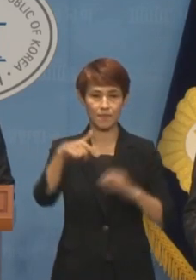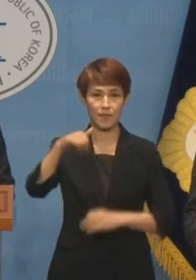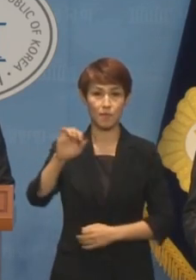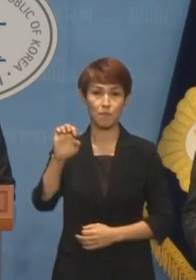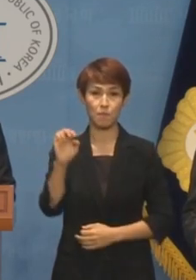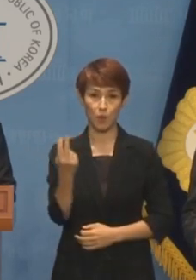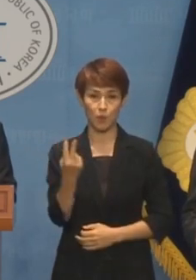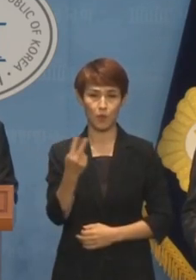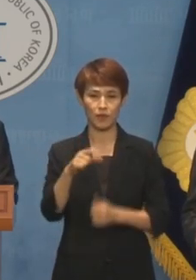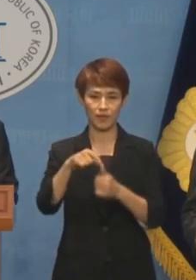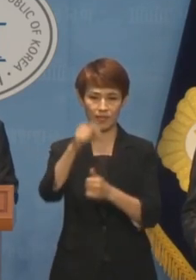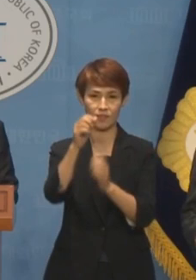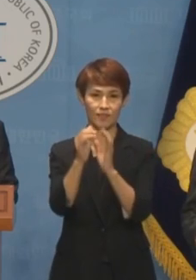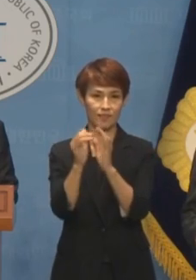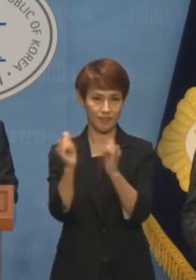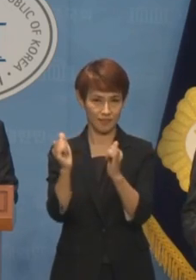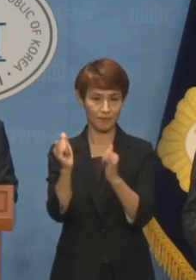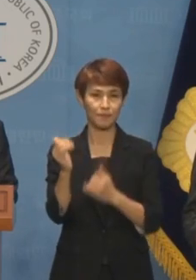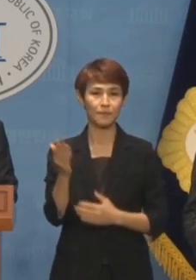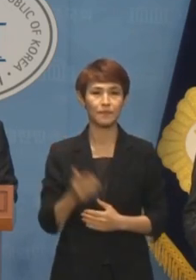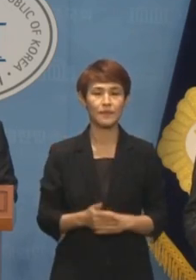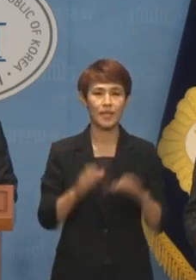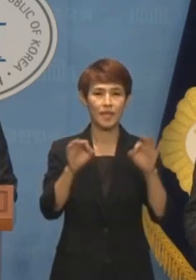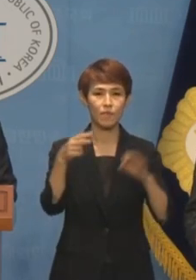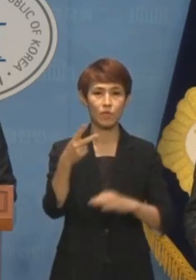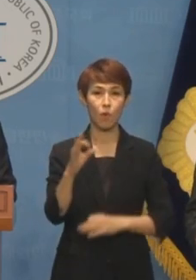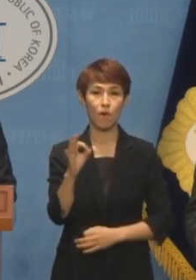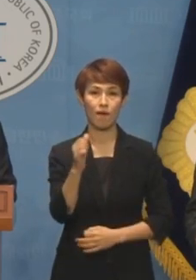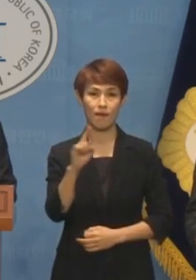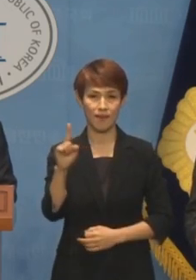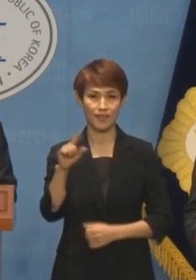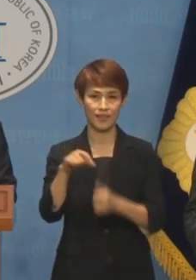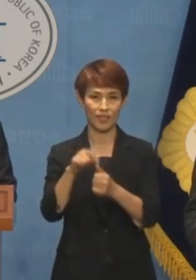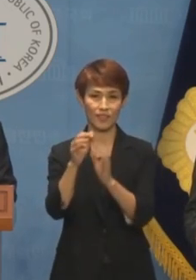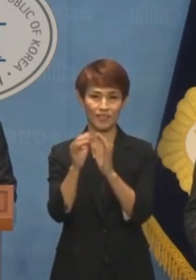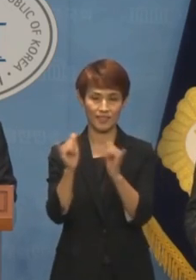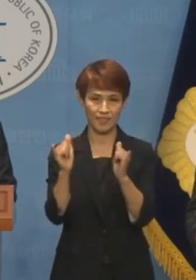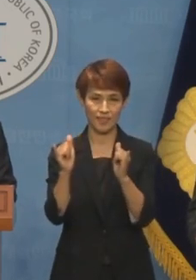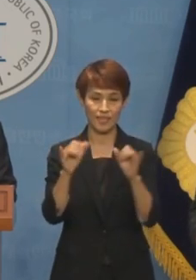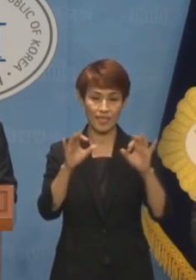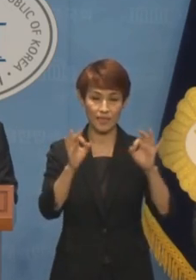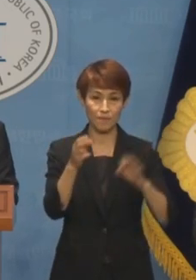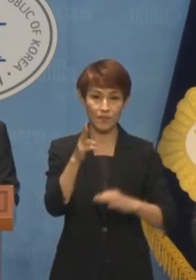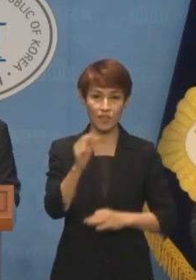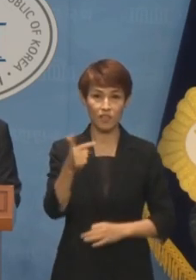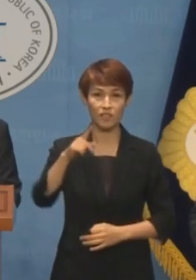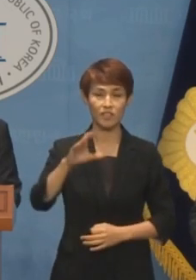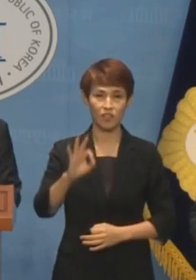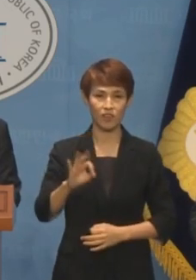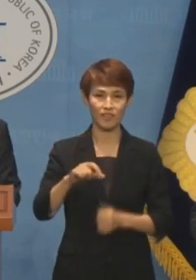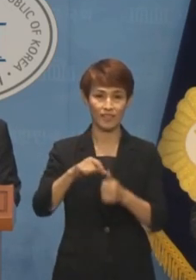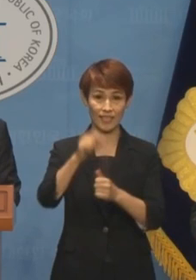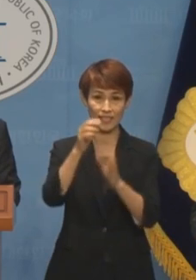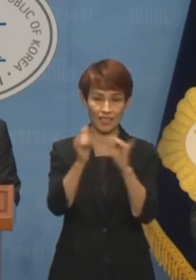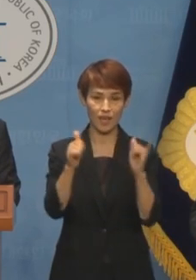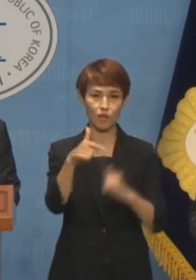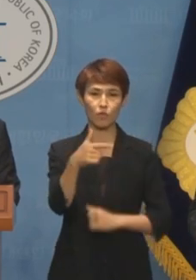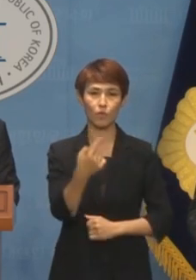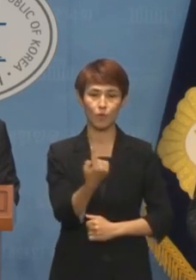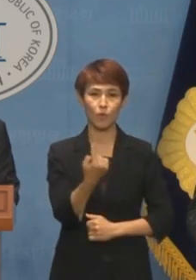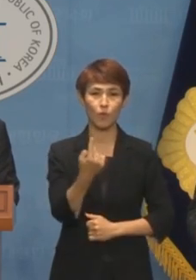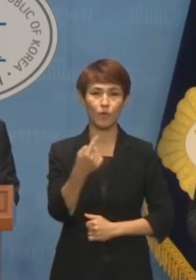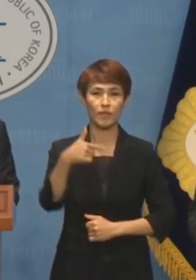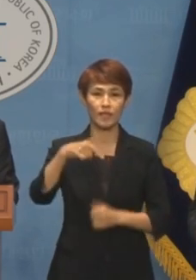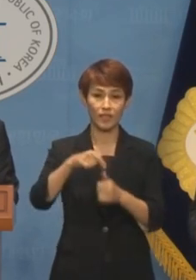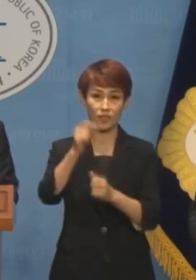김기표 당선자님, 김동아 당선자님, 김현정 당선자님, 노종면